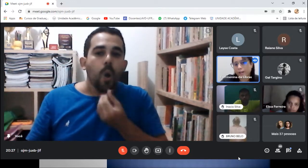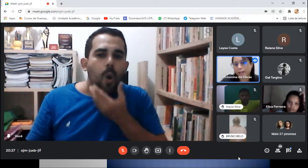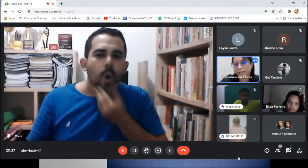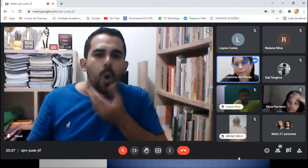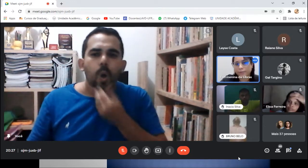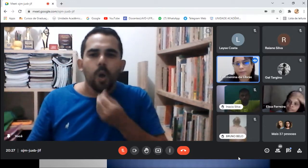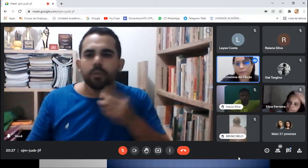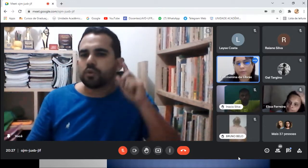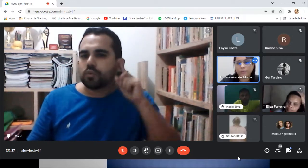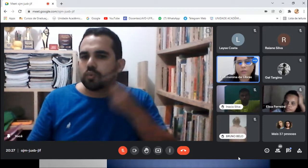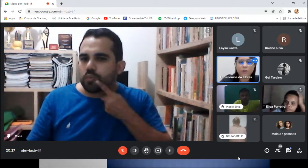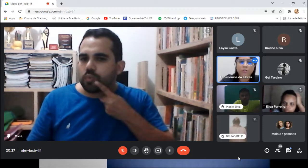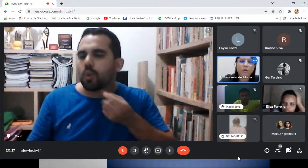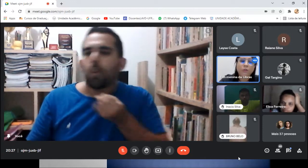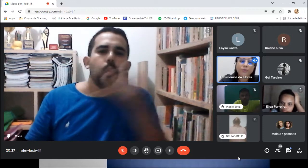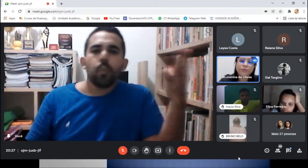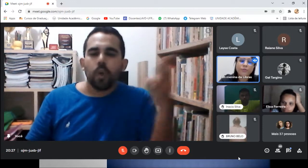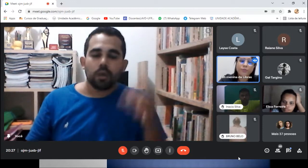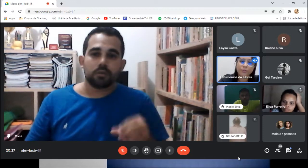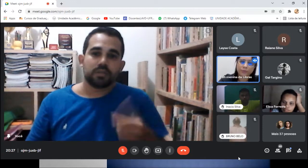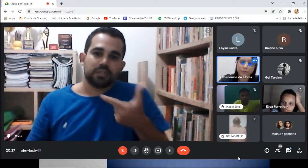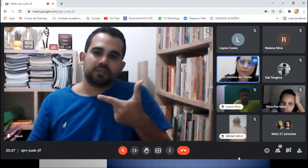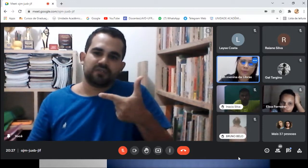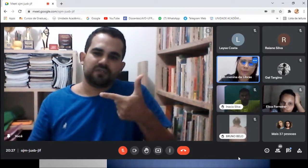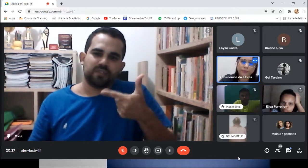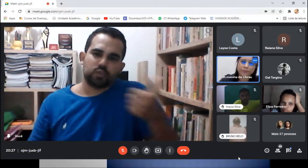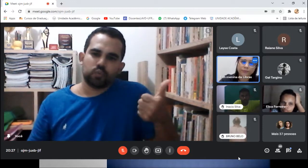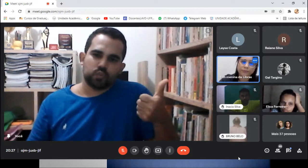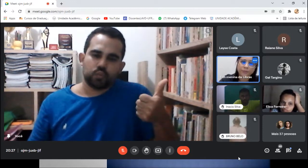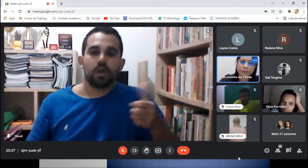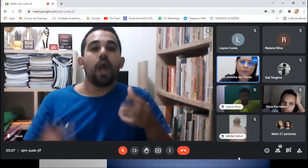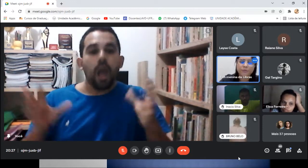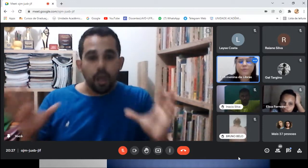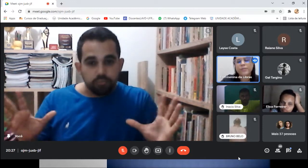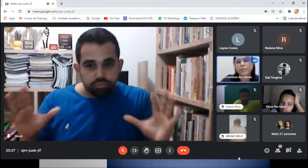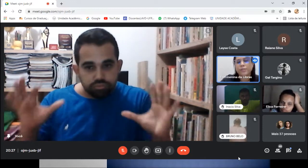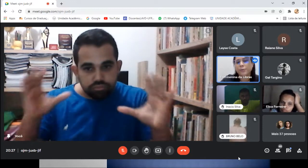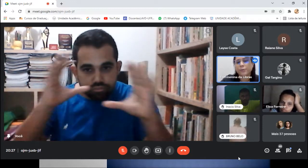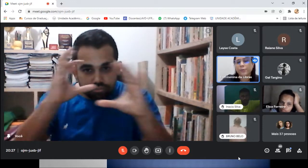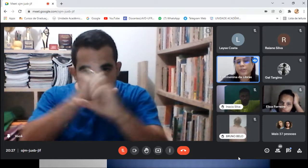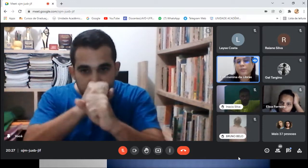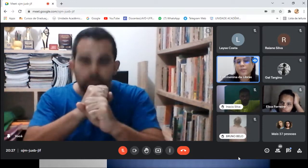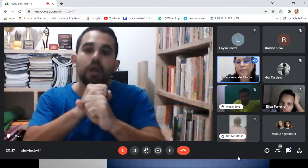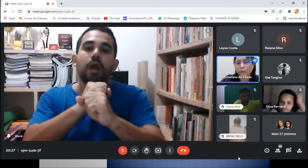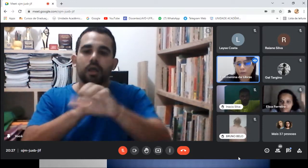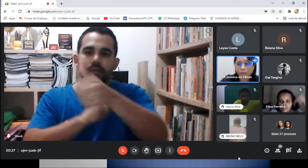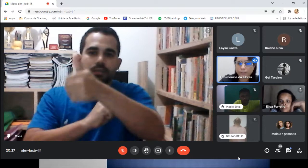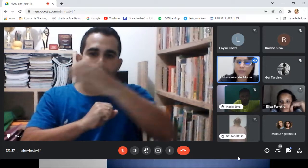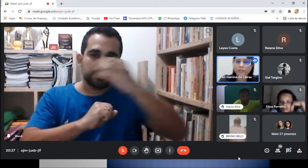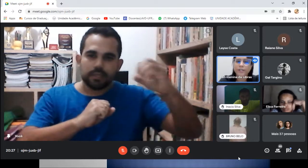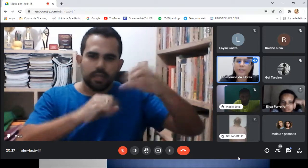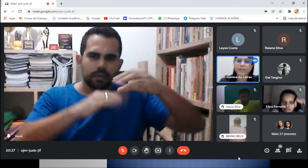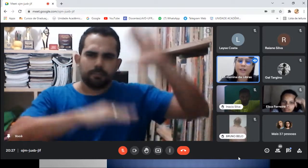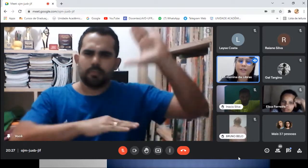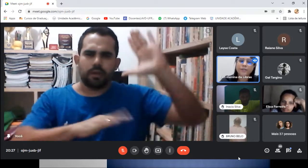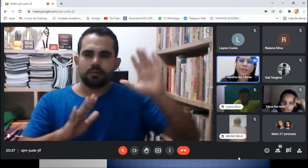54. Homens surdos, uns 21. Então, você recolhe todos esses dados e